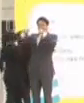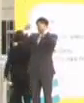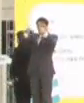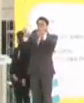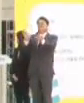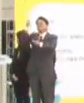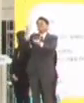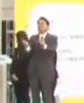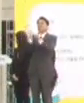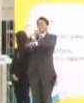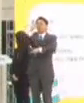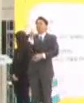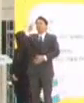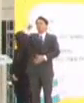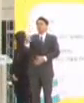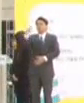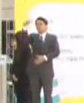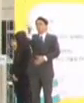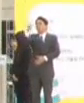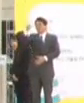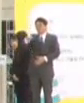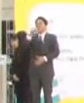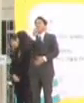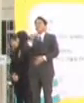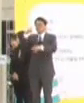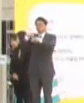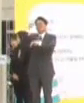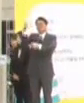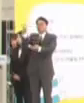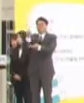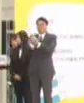시장님을 대신해서 오순록 복지국장님께서 전수해 주시겠습니다.